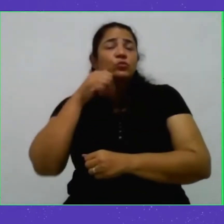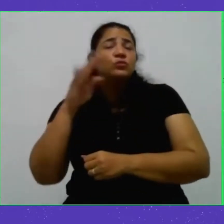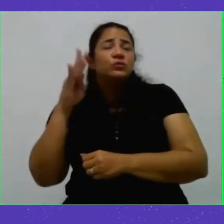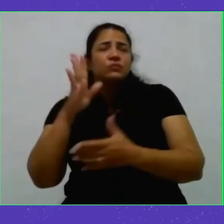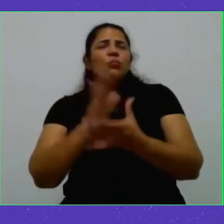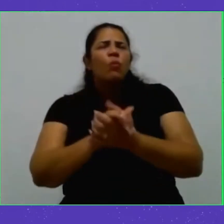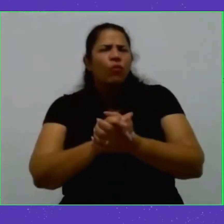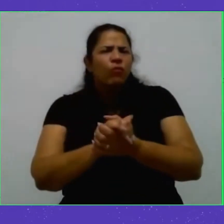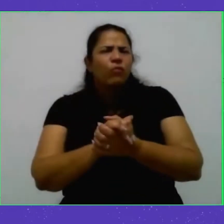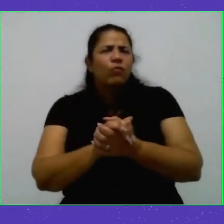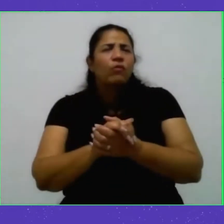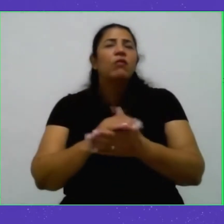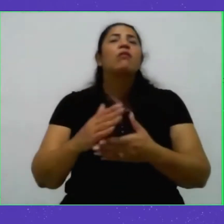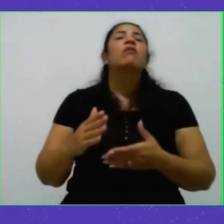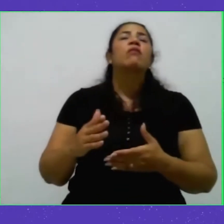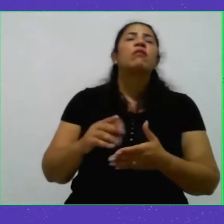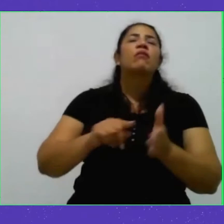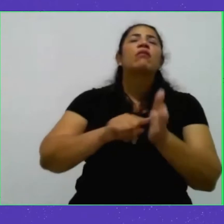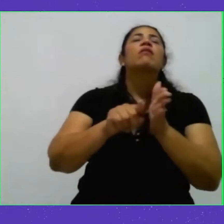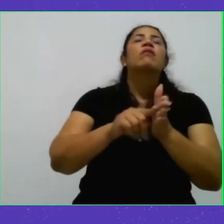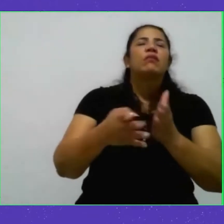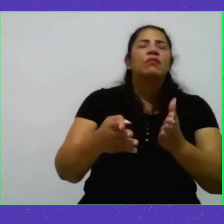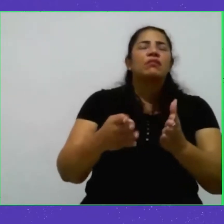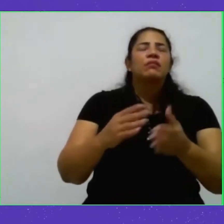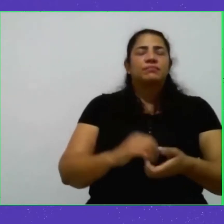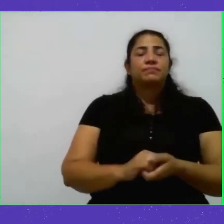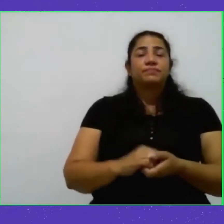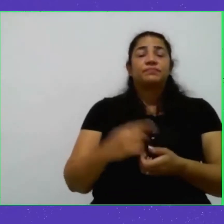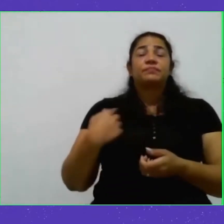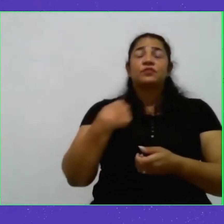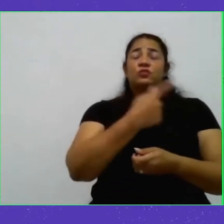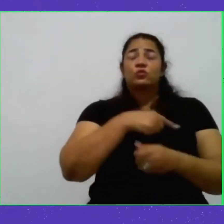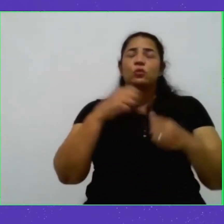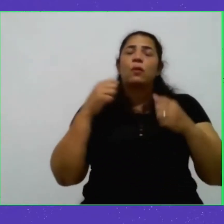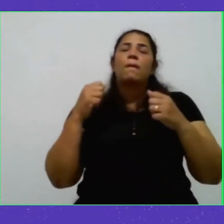Não, nós só pedimos isso aqui para os maridos, ser manso,